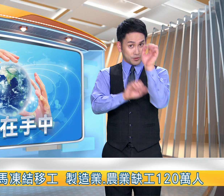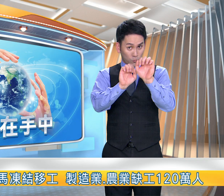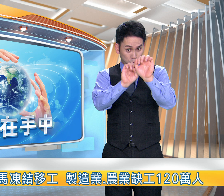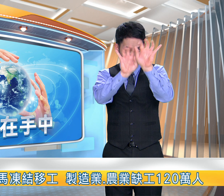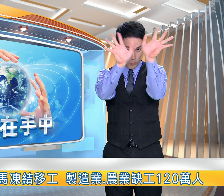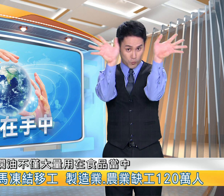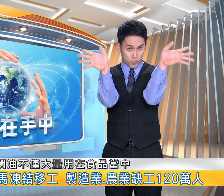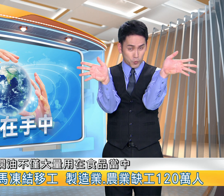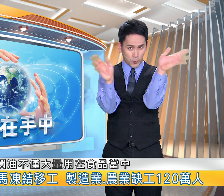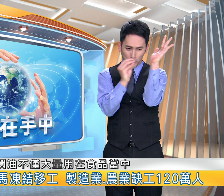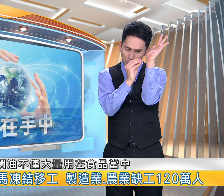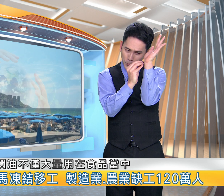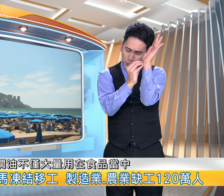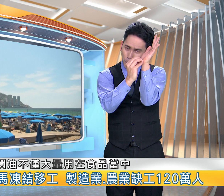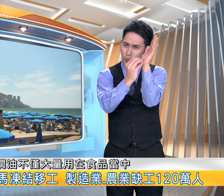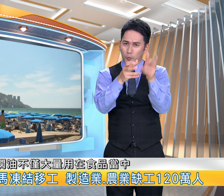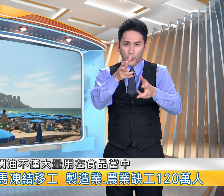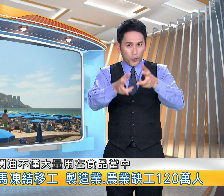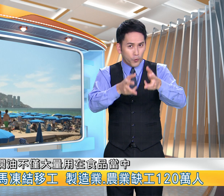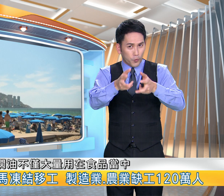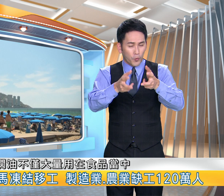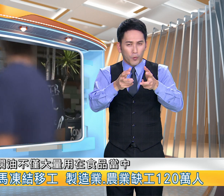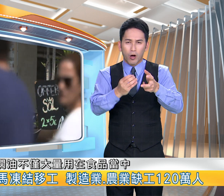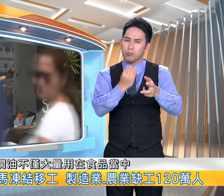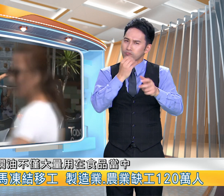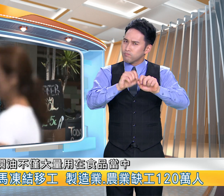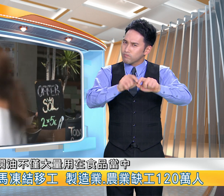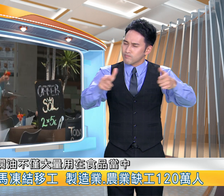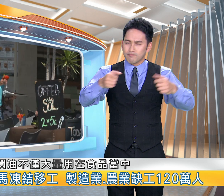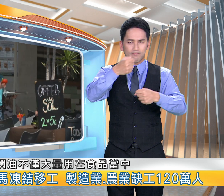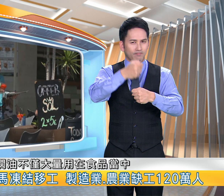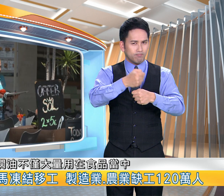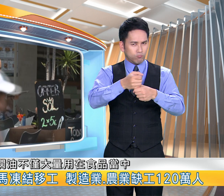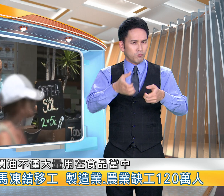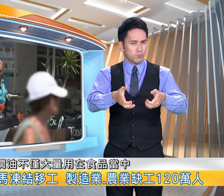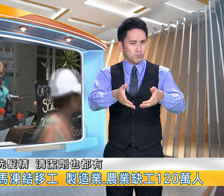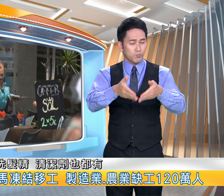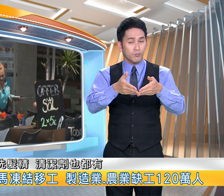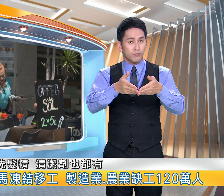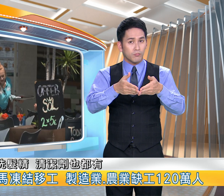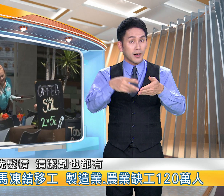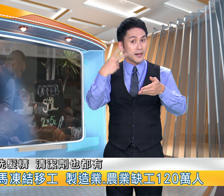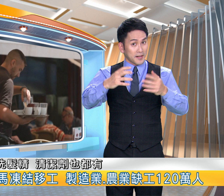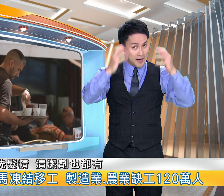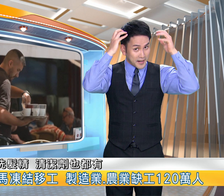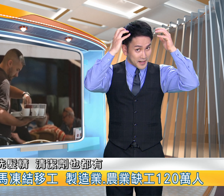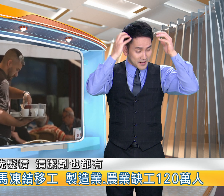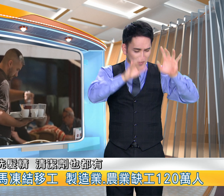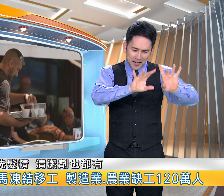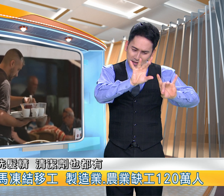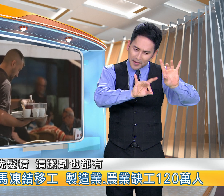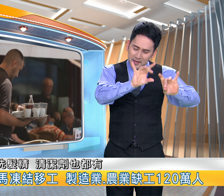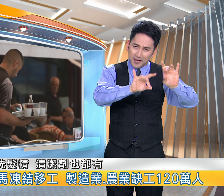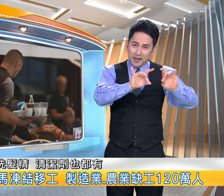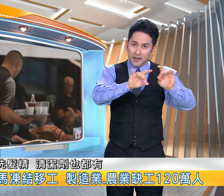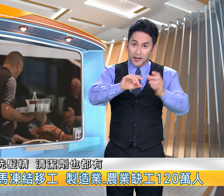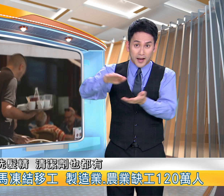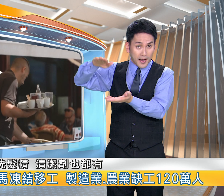棕榈油不仅是大量用在食品当中，连洗发精、清洁剂也都